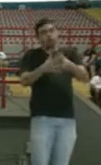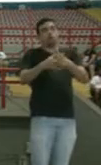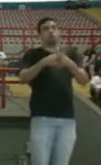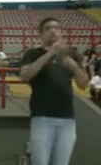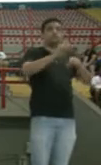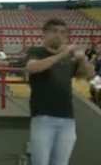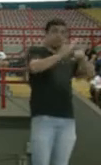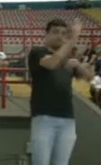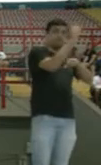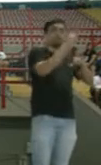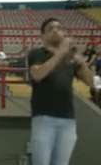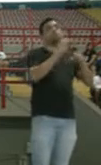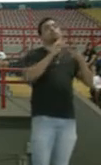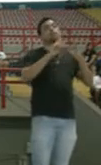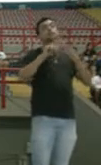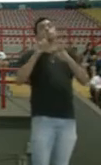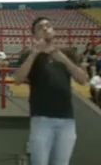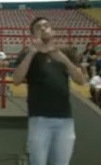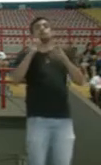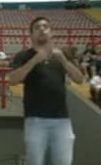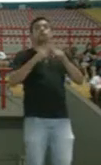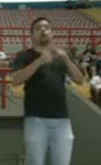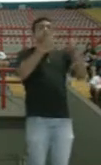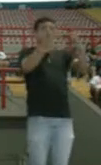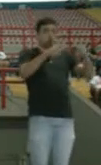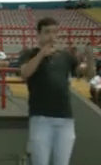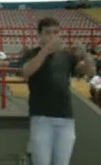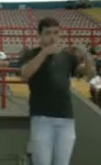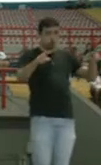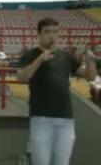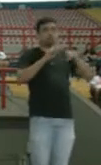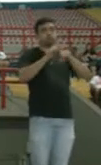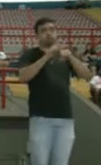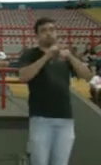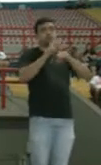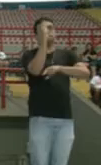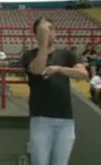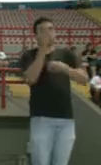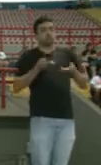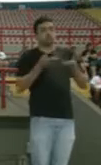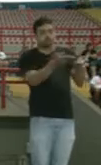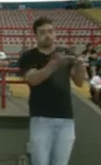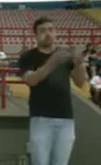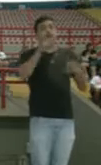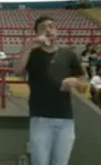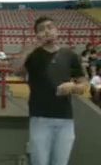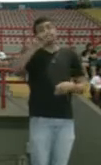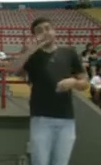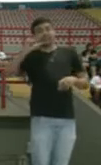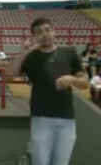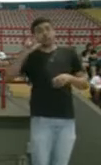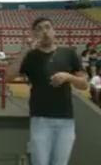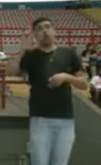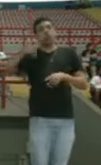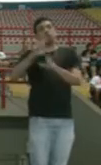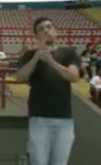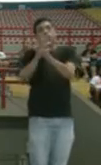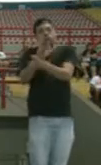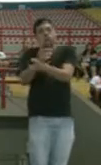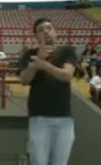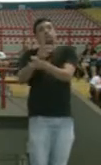com carvão. Carvão que você usa no churrasco é carvão vegetal, jovem. O carvão mineral é